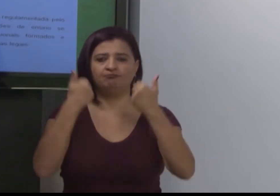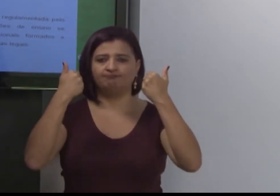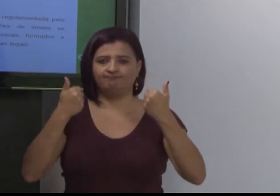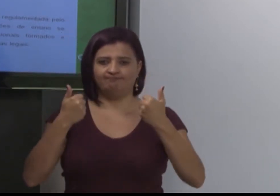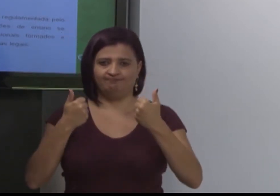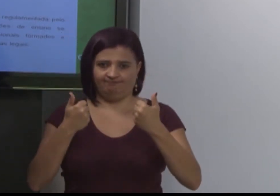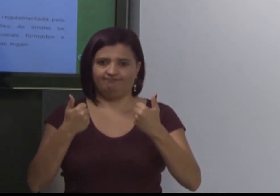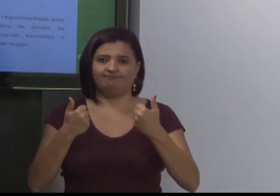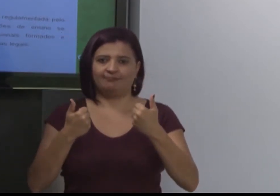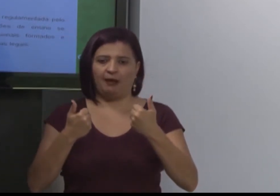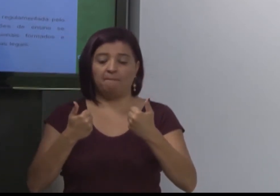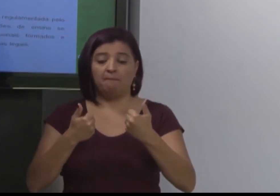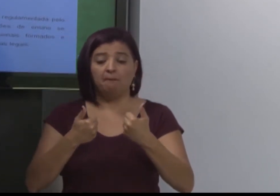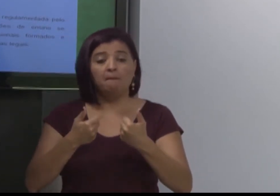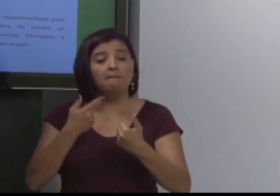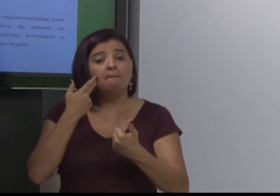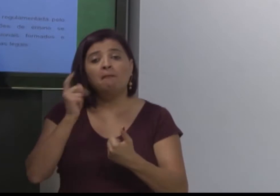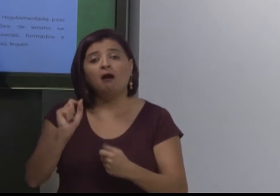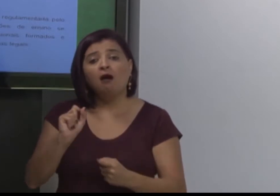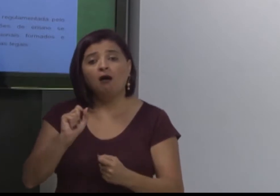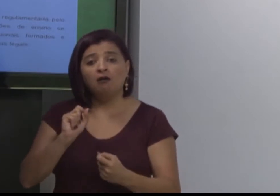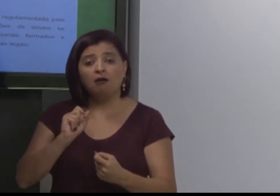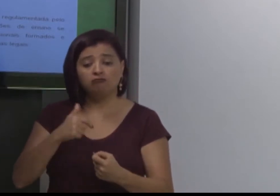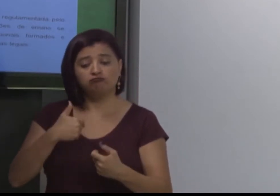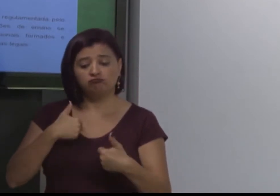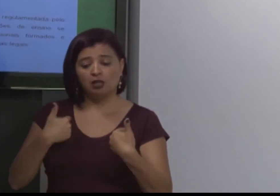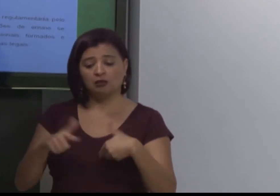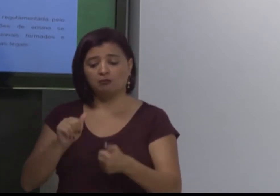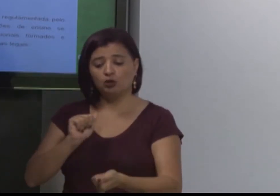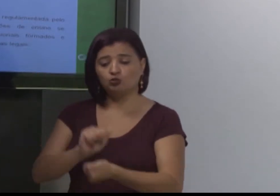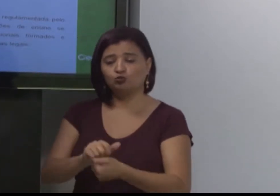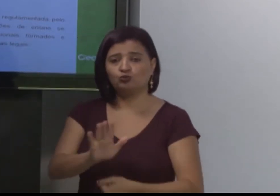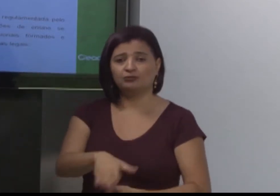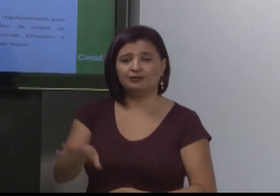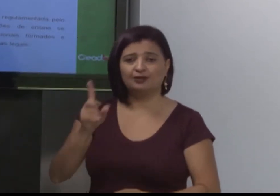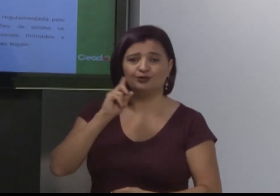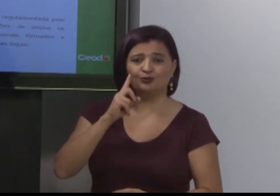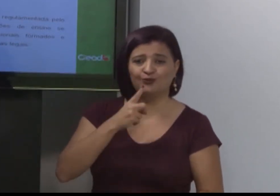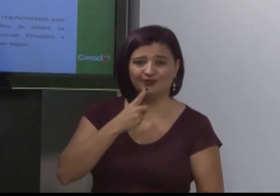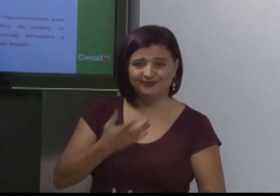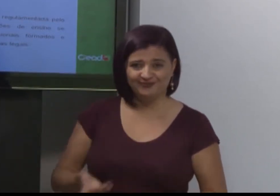não havia ainda profissionais com formação específica, com formação de qualidade.